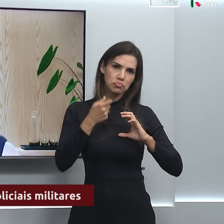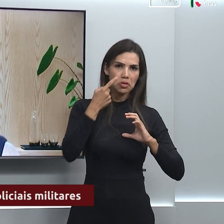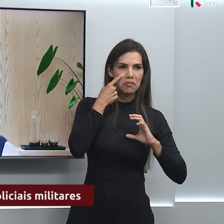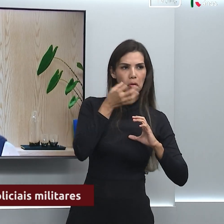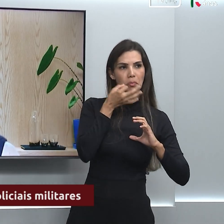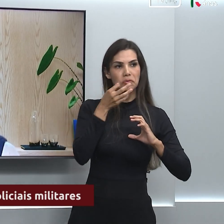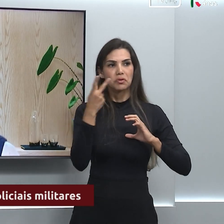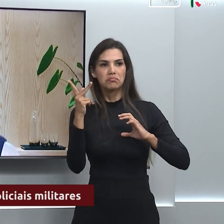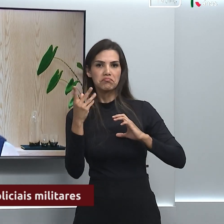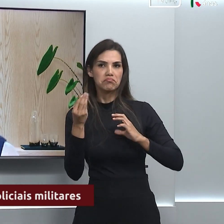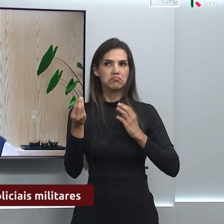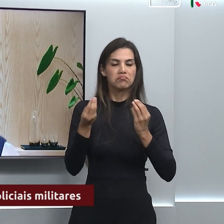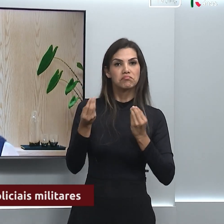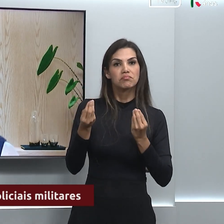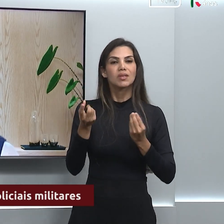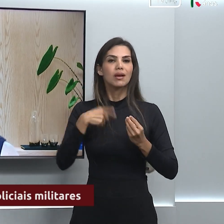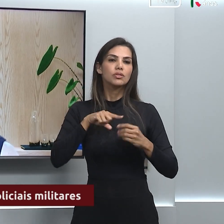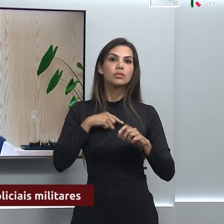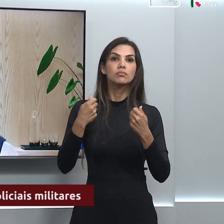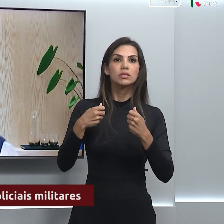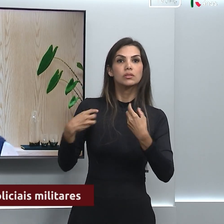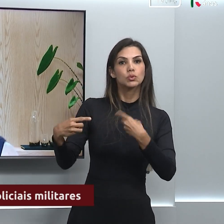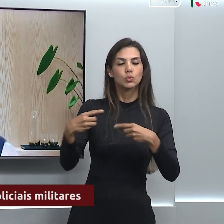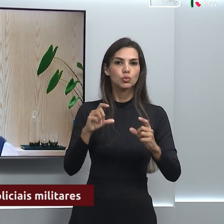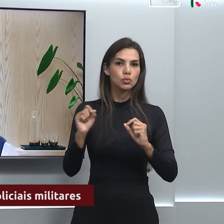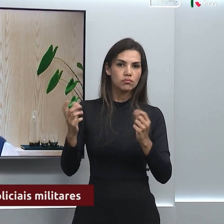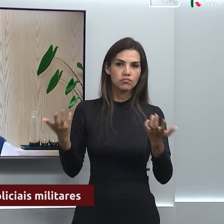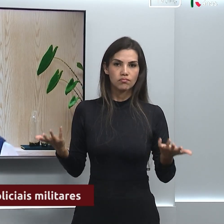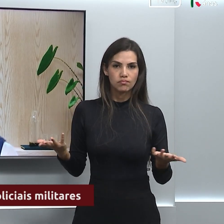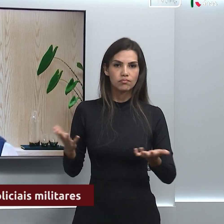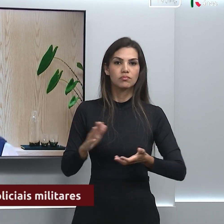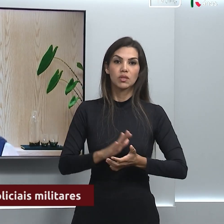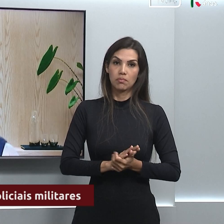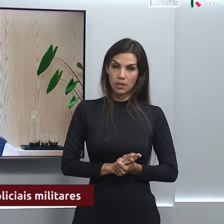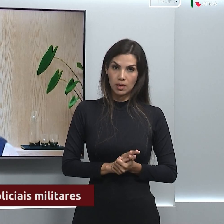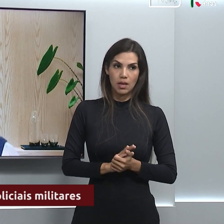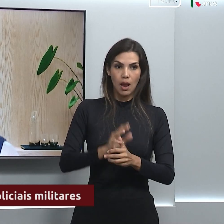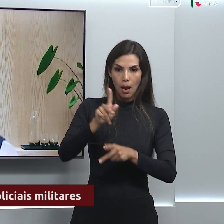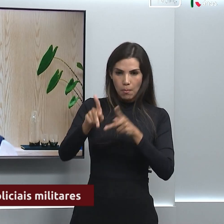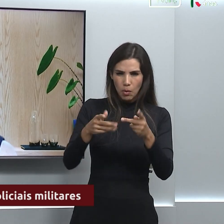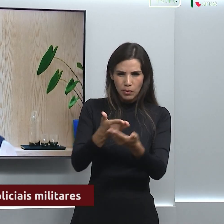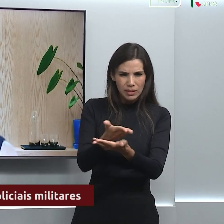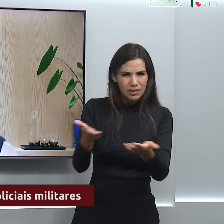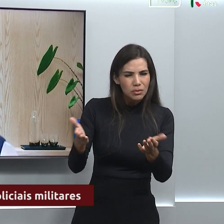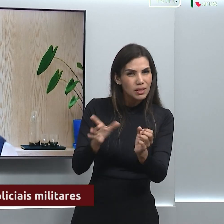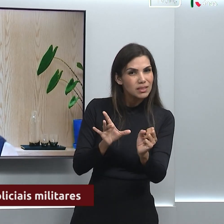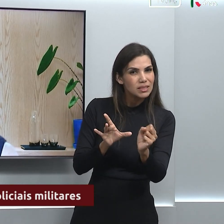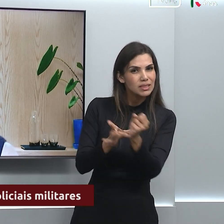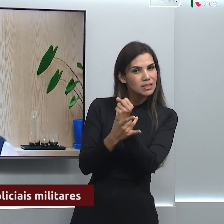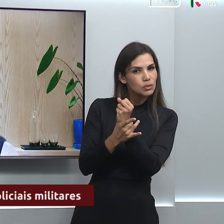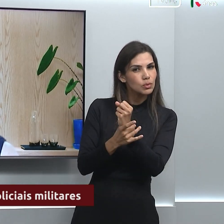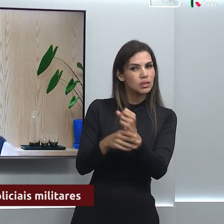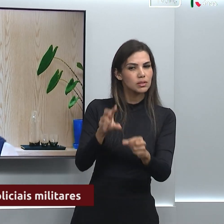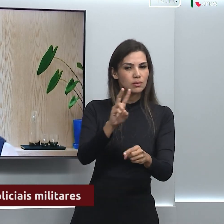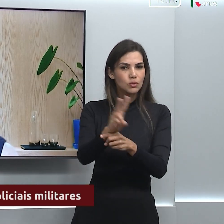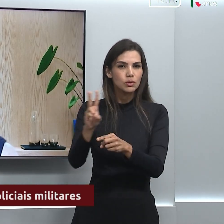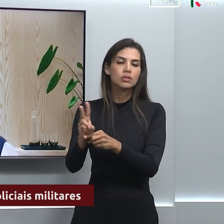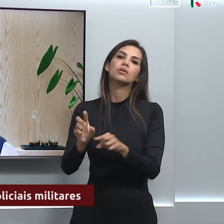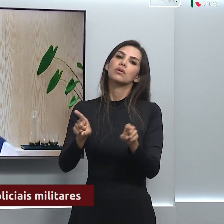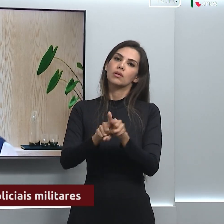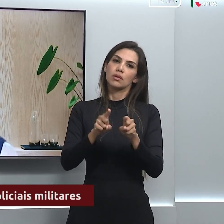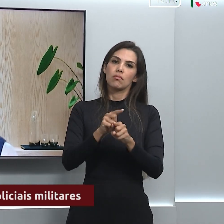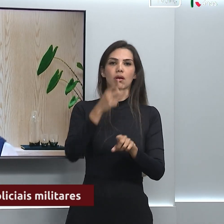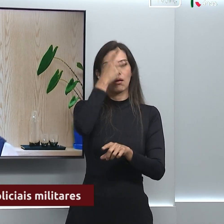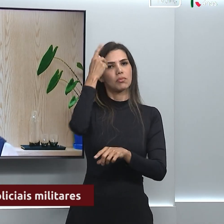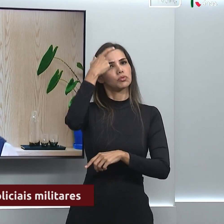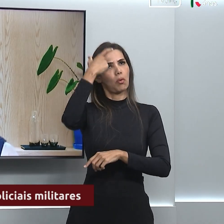ponto essencial para a gente discutir? A proteção da população e do próprio policial. Então, é claro que a